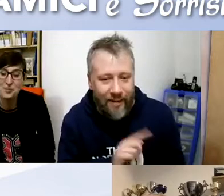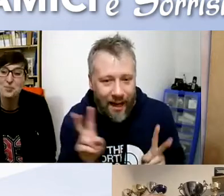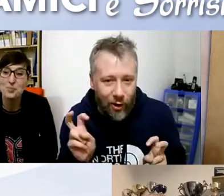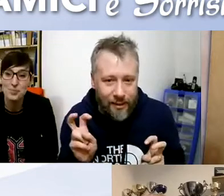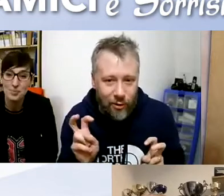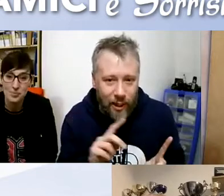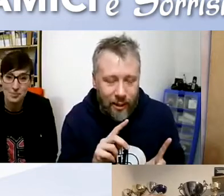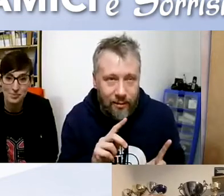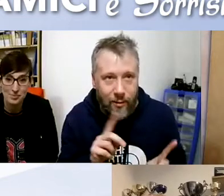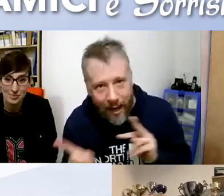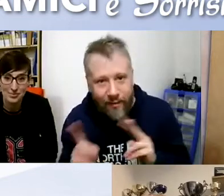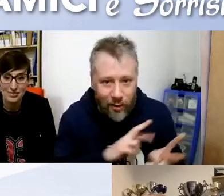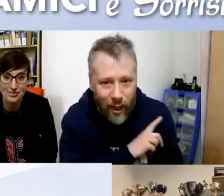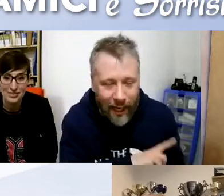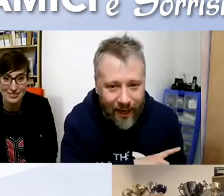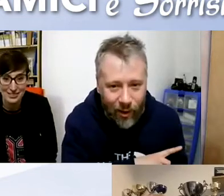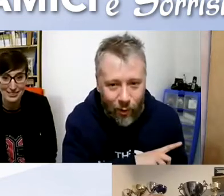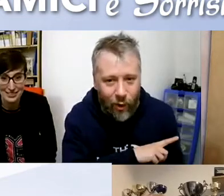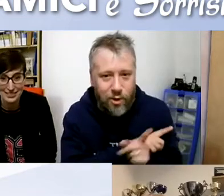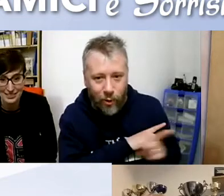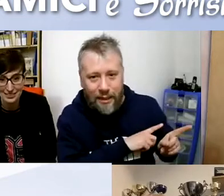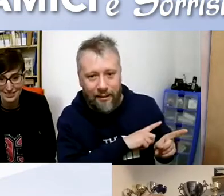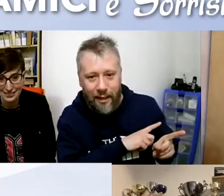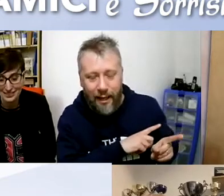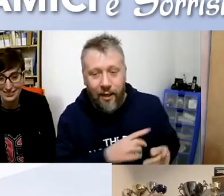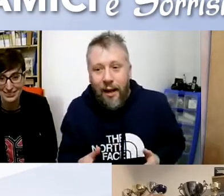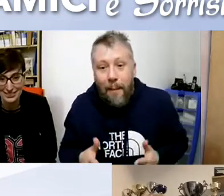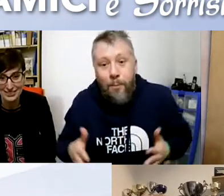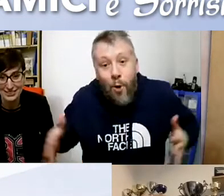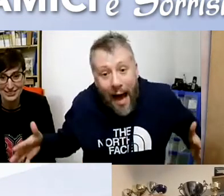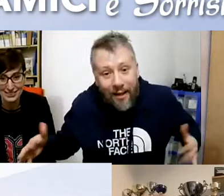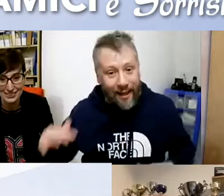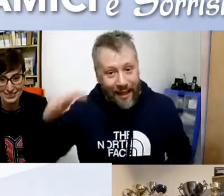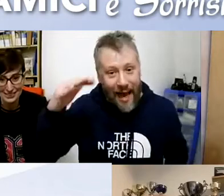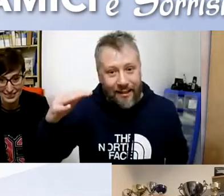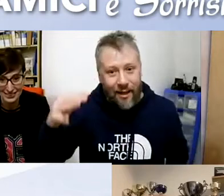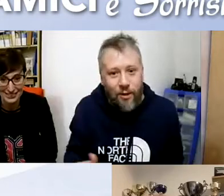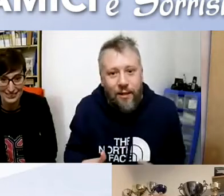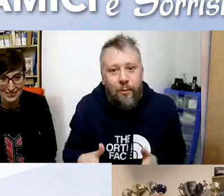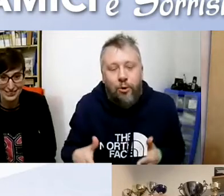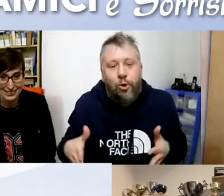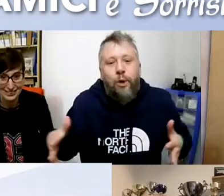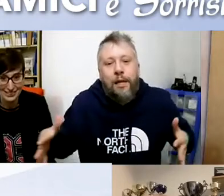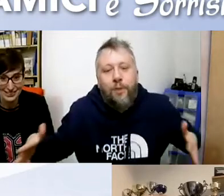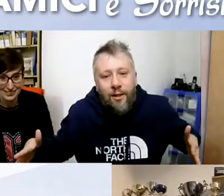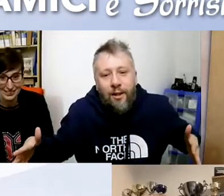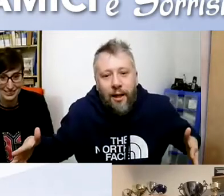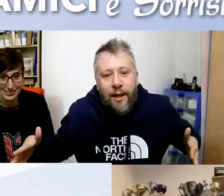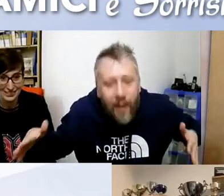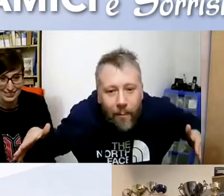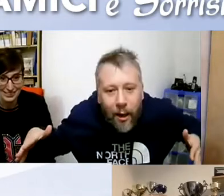quel cavallo vestito da cane vestito da cavallo, quella cosa portatile, è più larga che alta. Quindi vedi questo